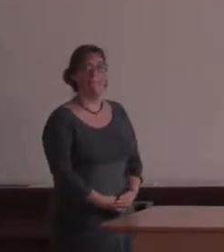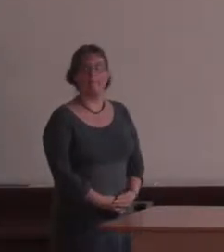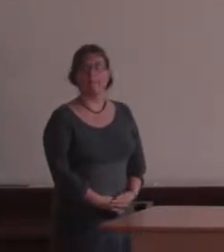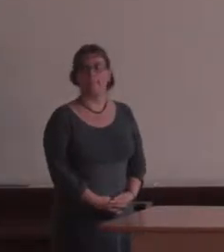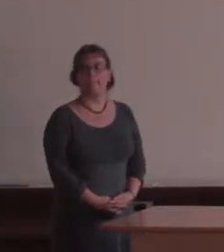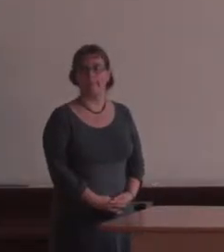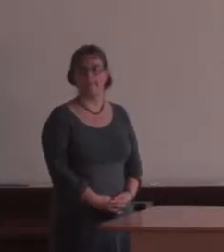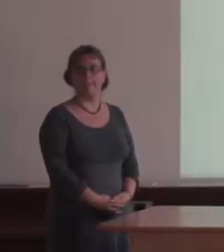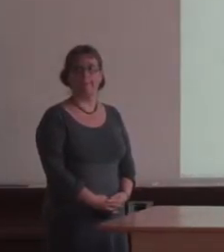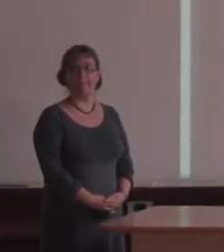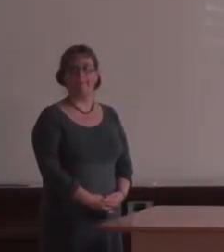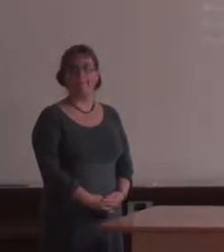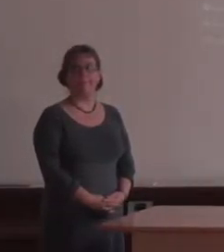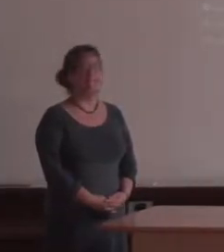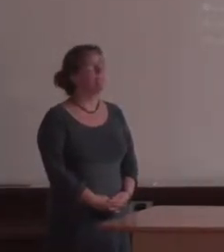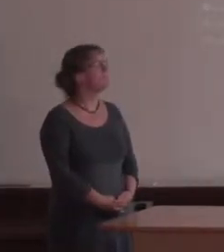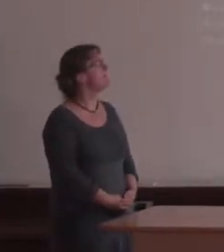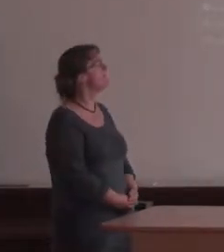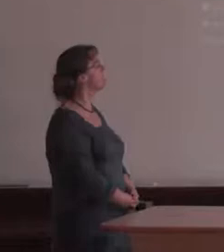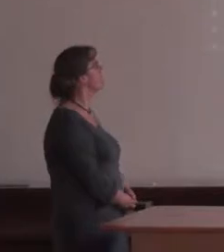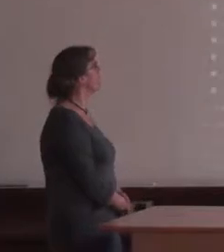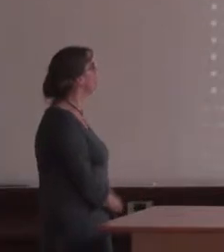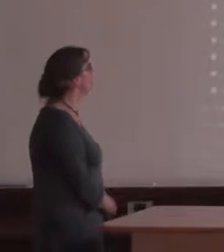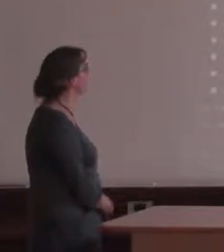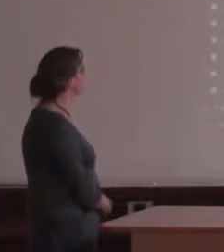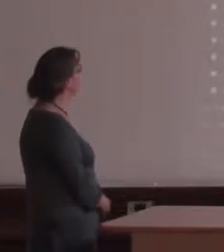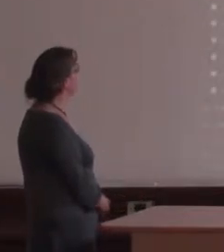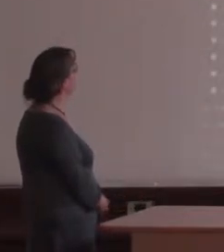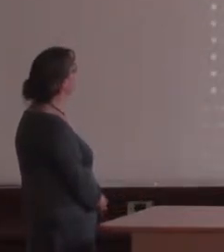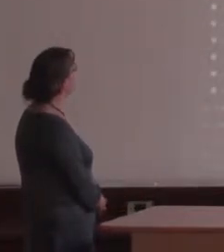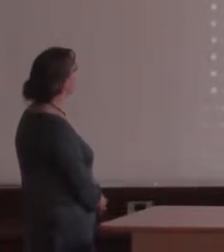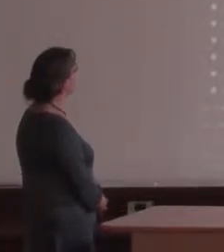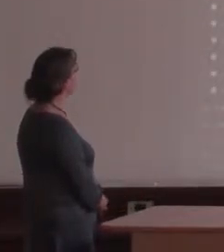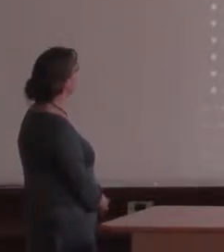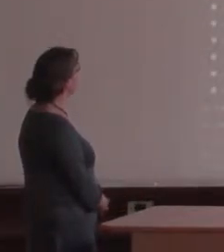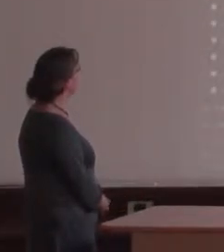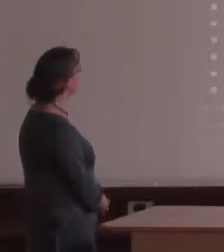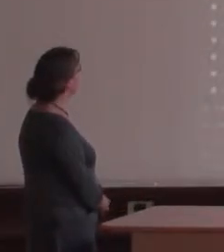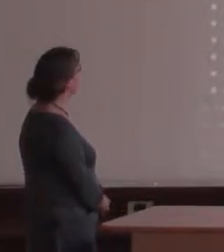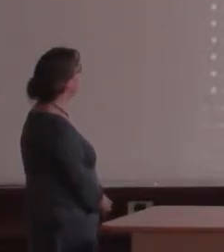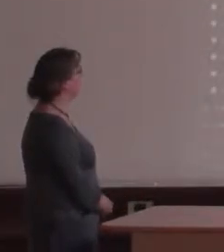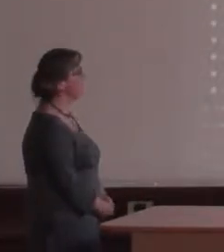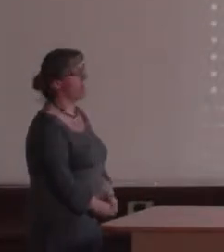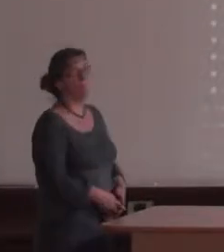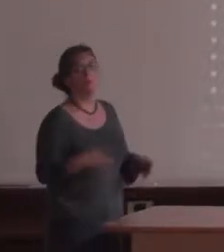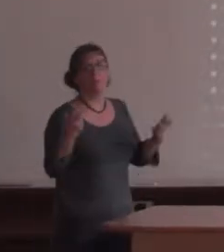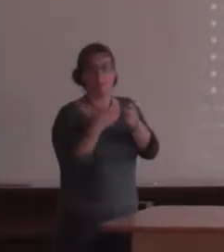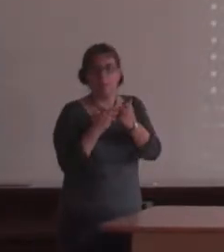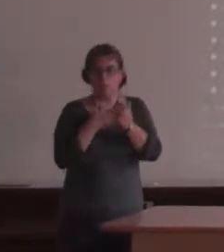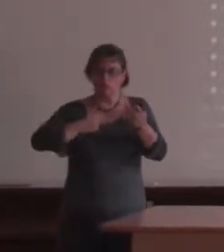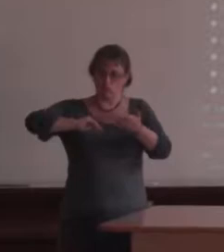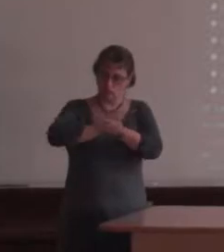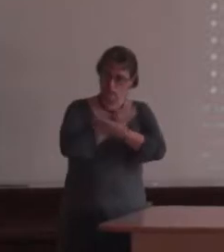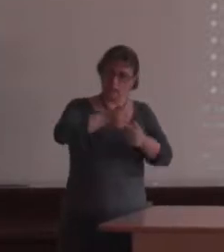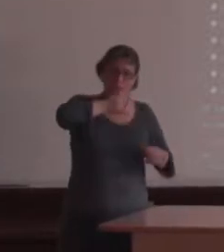Ici, par exemple, alors j'ai défini un mini-projet dans lequel j'ai